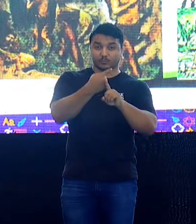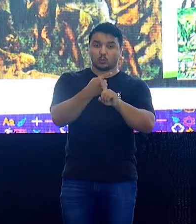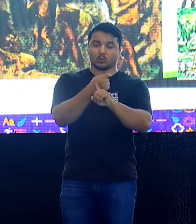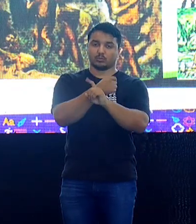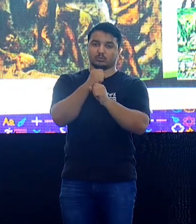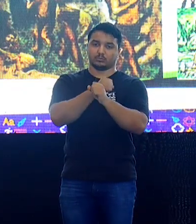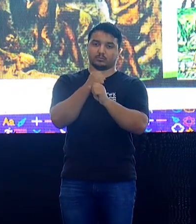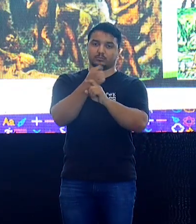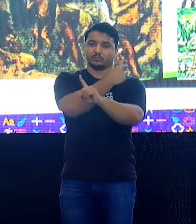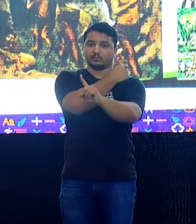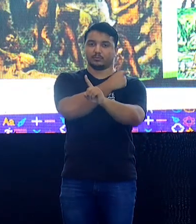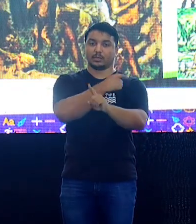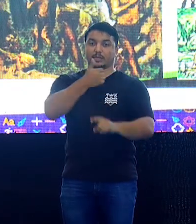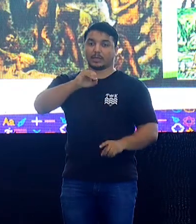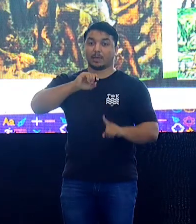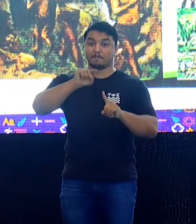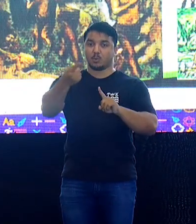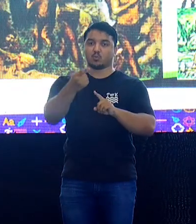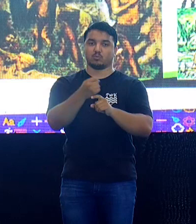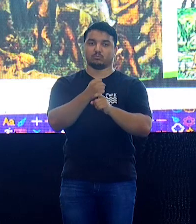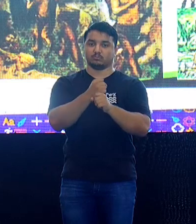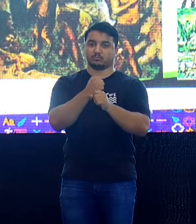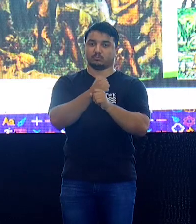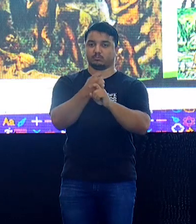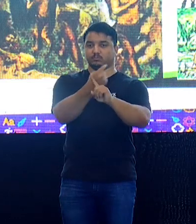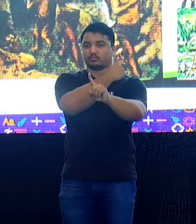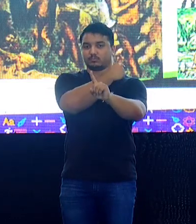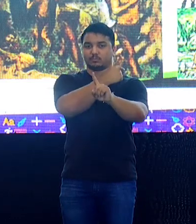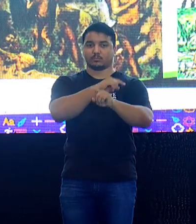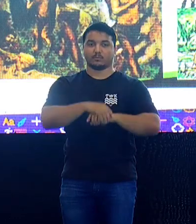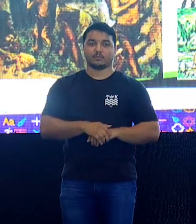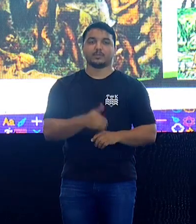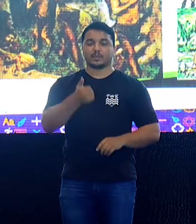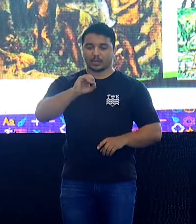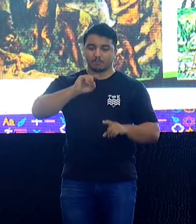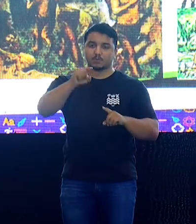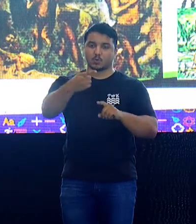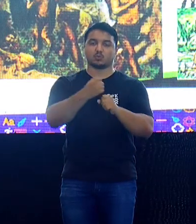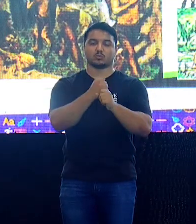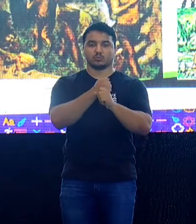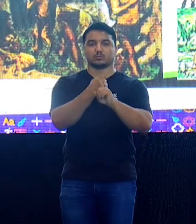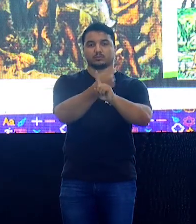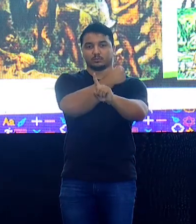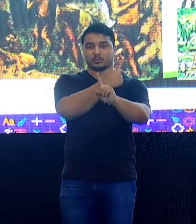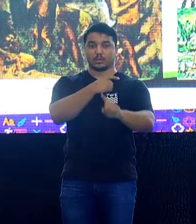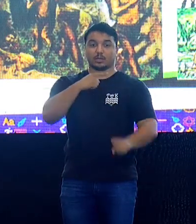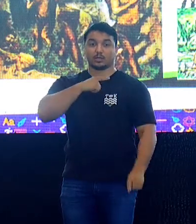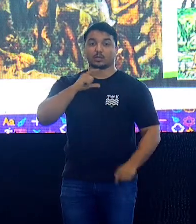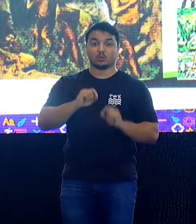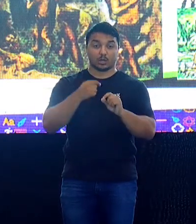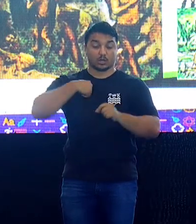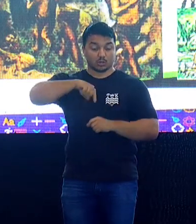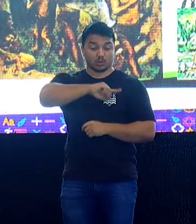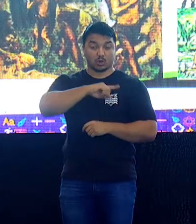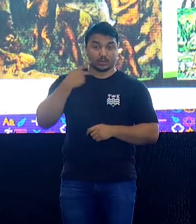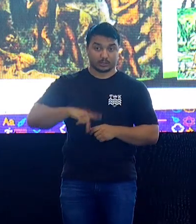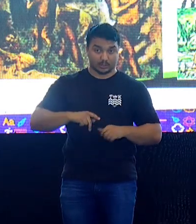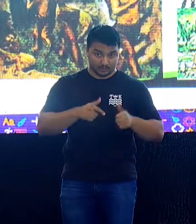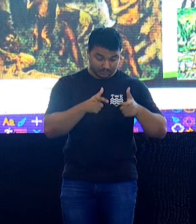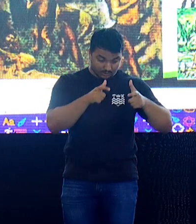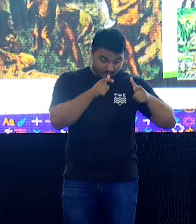atrás. Então, o modo de produção primitivo, ele existiu do nosso surgimento na